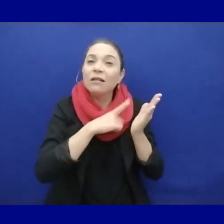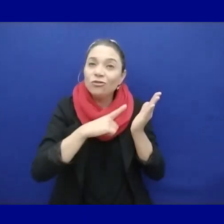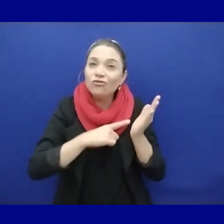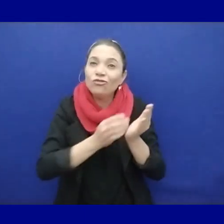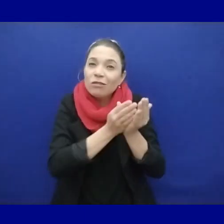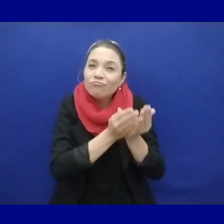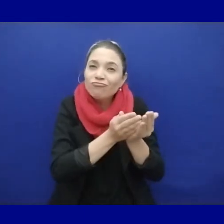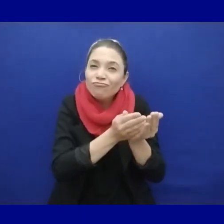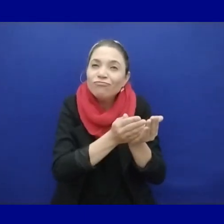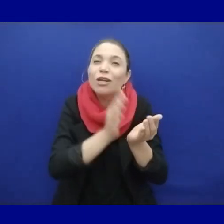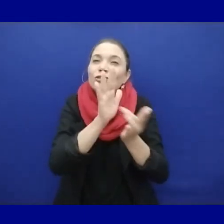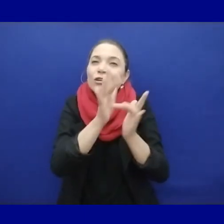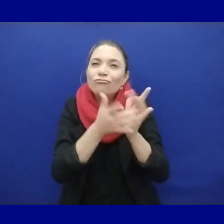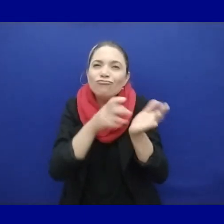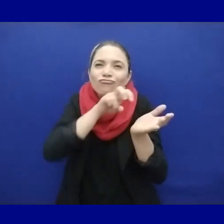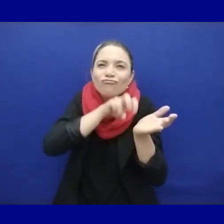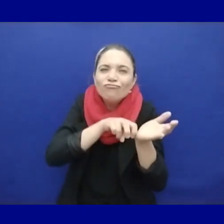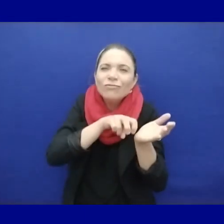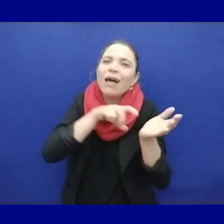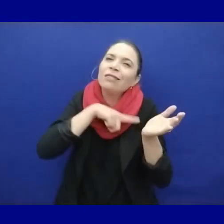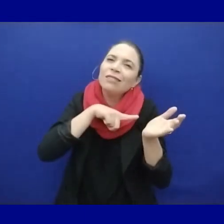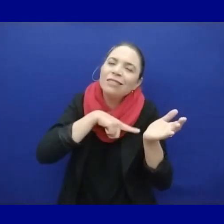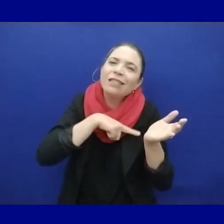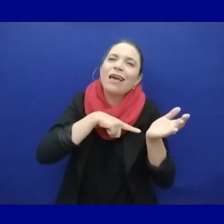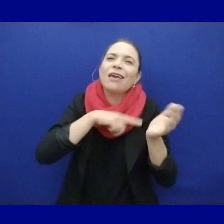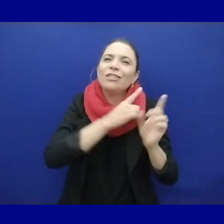neste momento, através dessa canção.